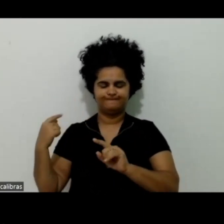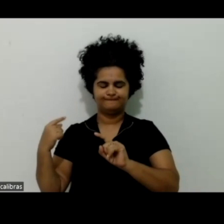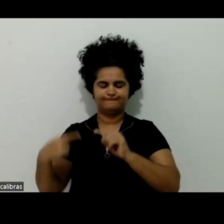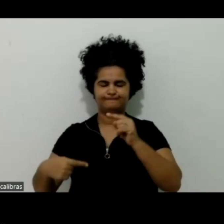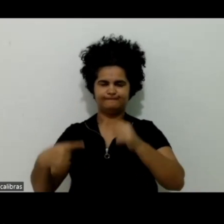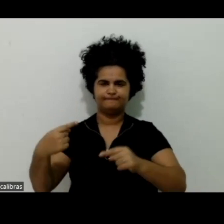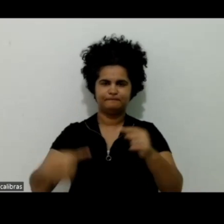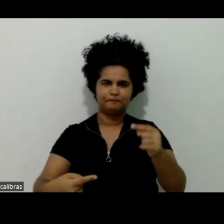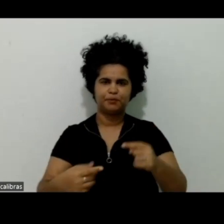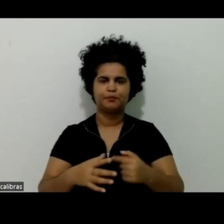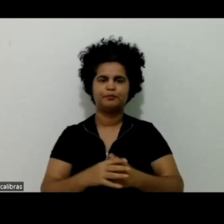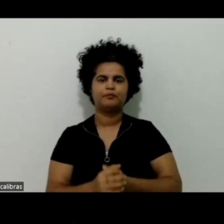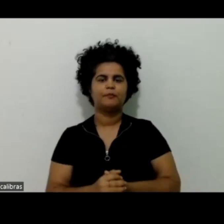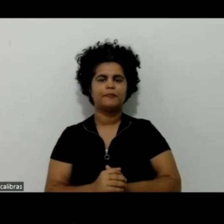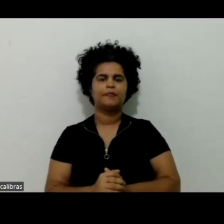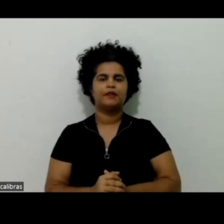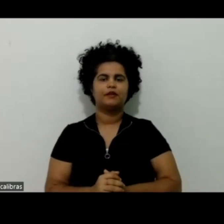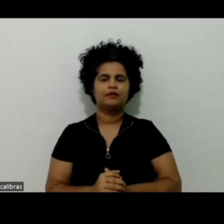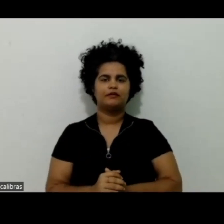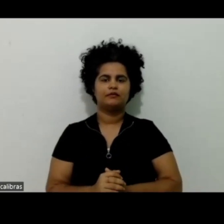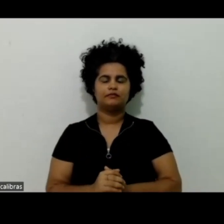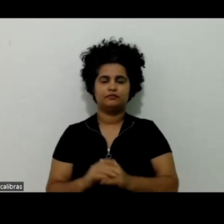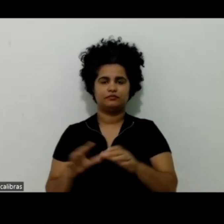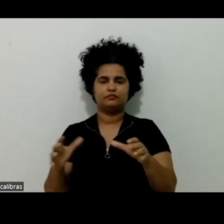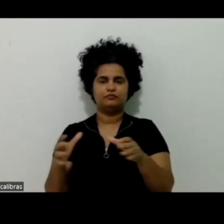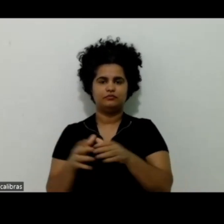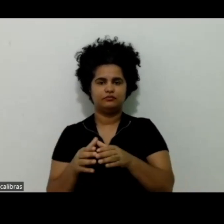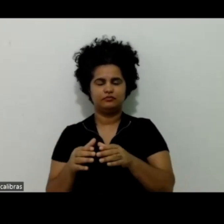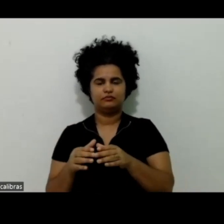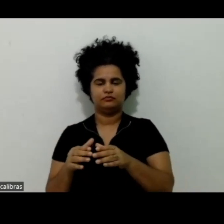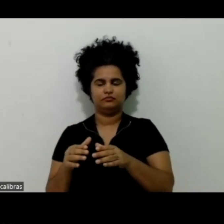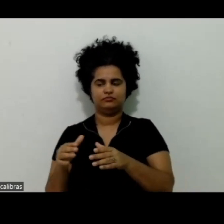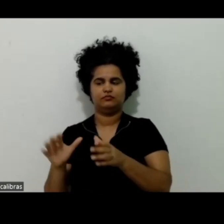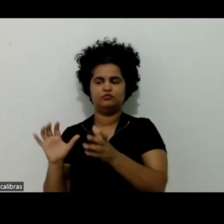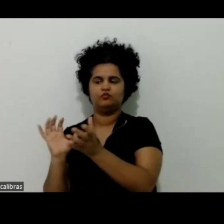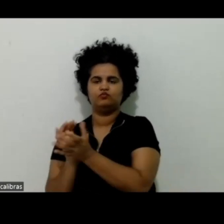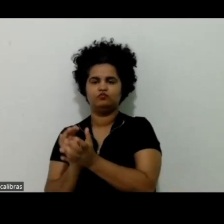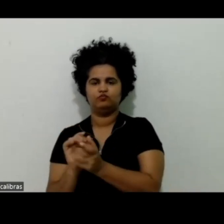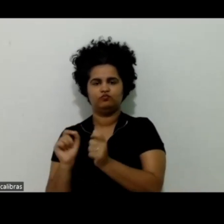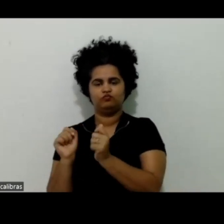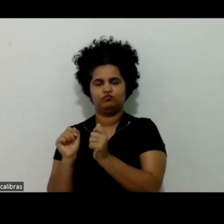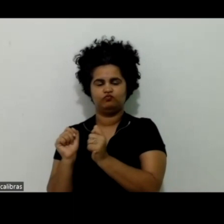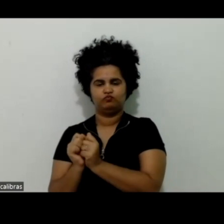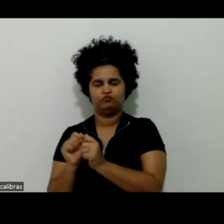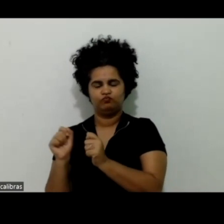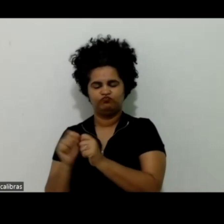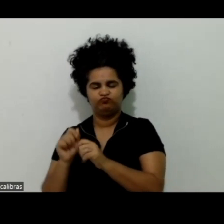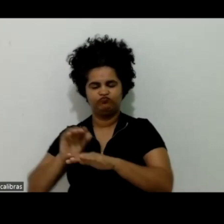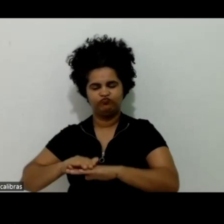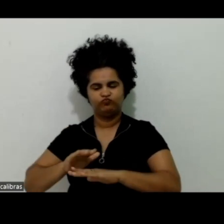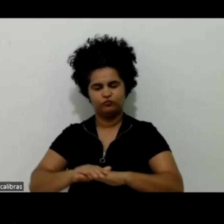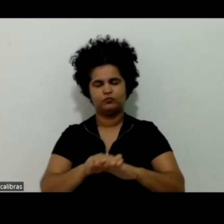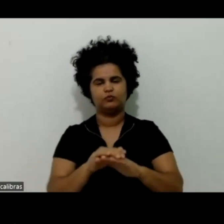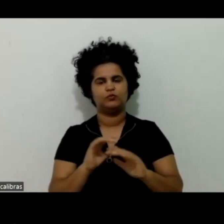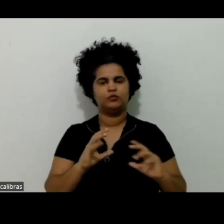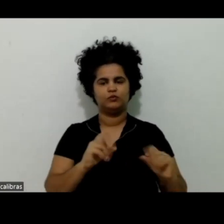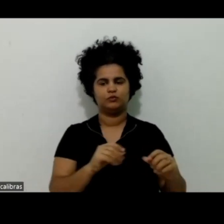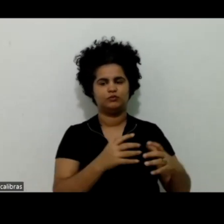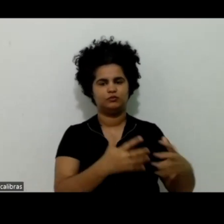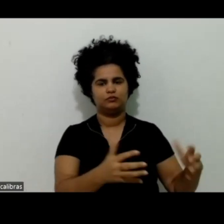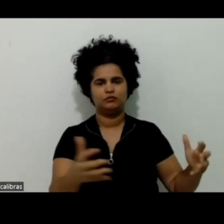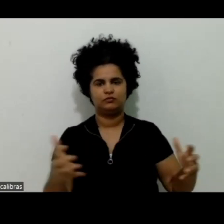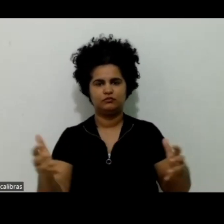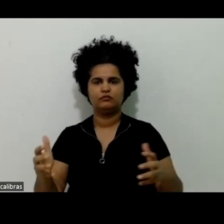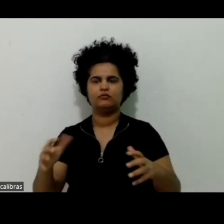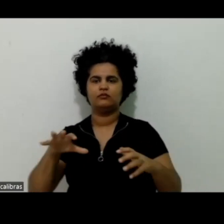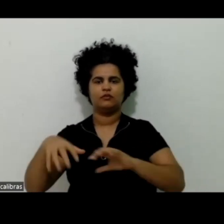conjunto, né, essa foi uma construção coletiva muito importante, né, todos os CRES, né, todos os